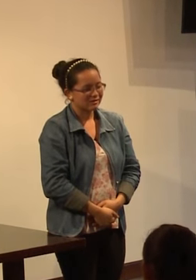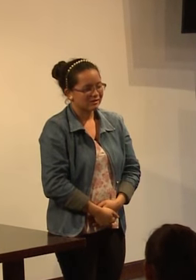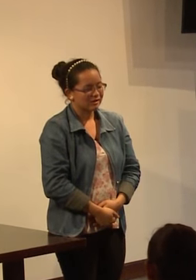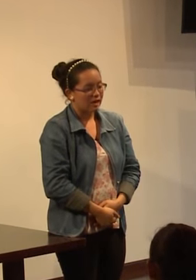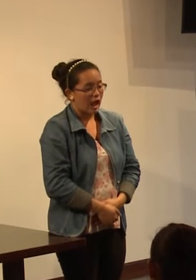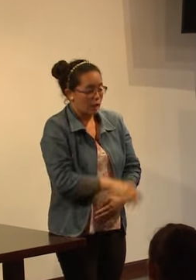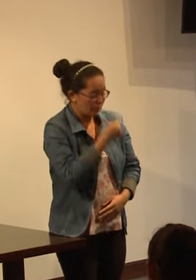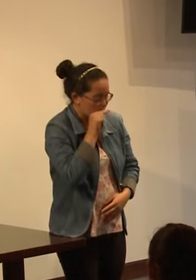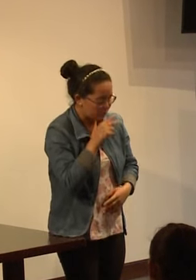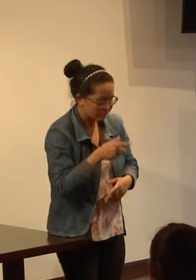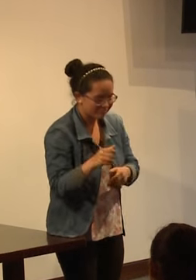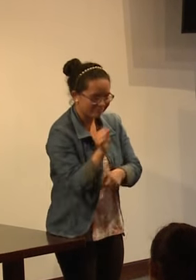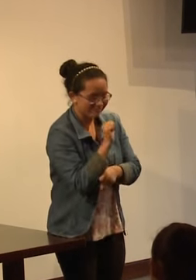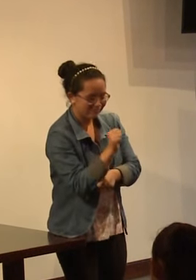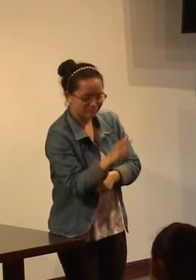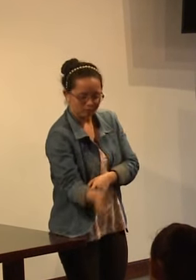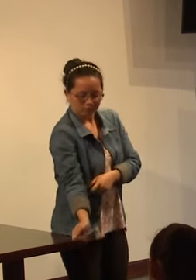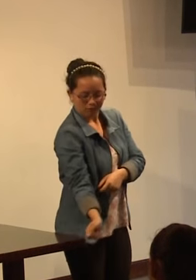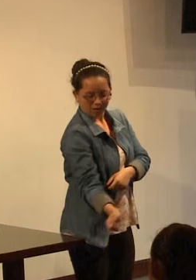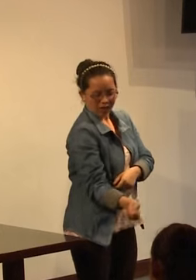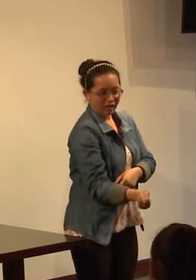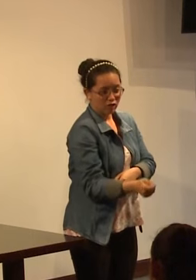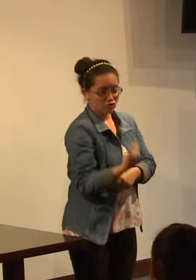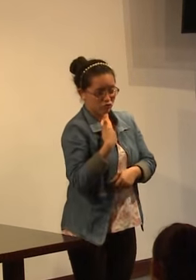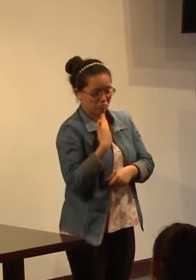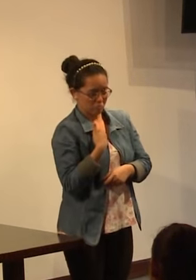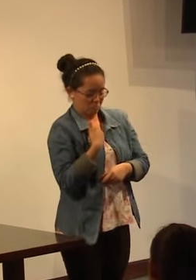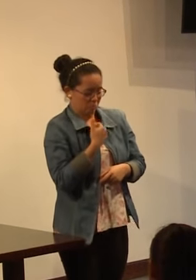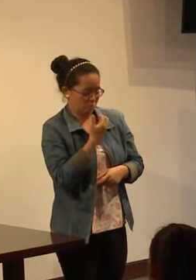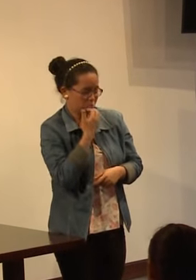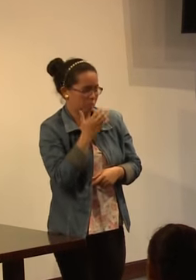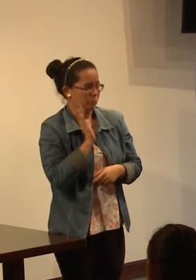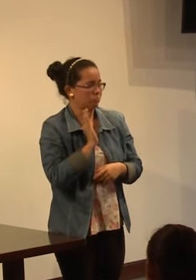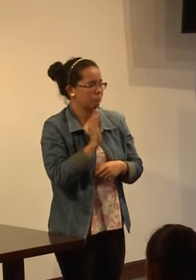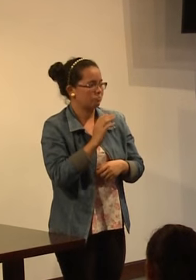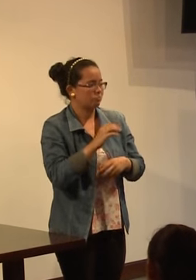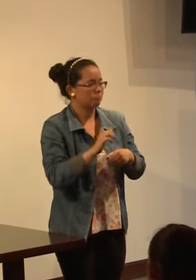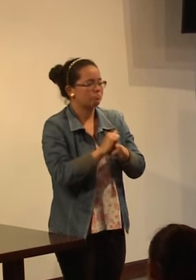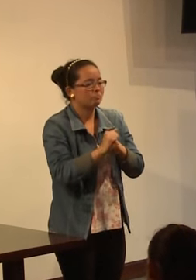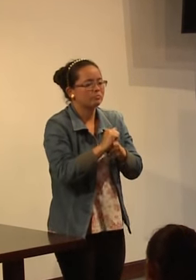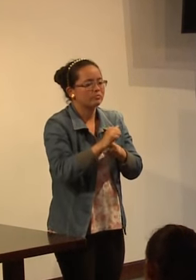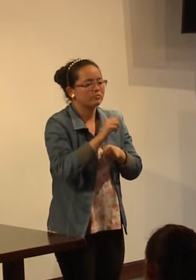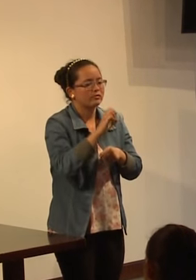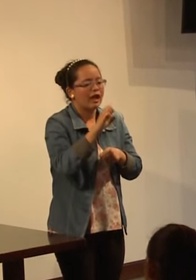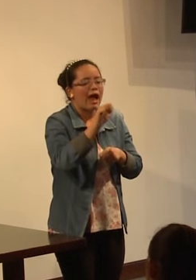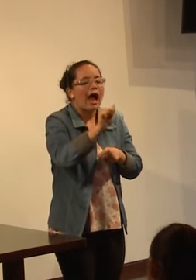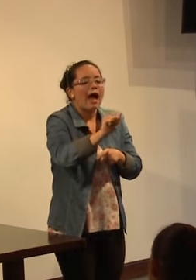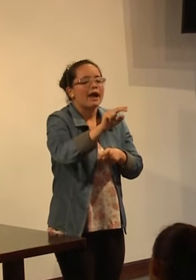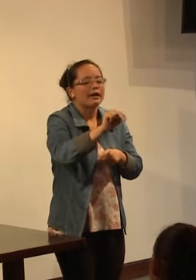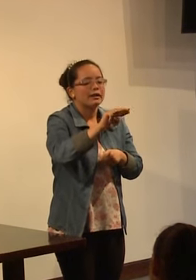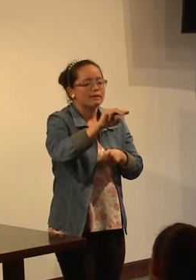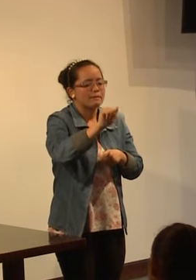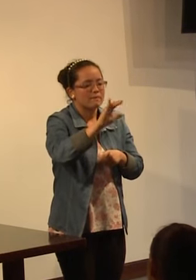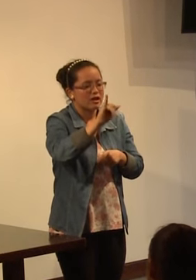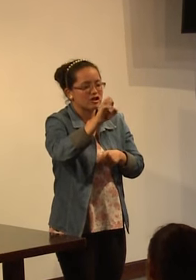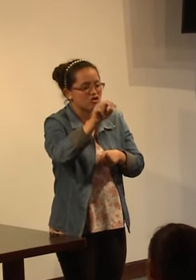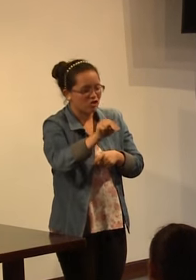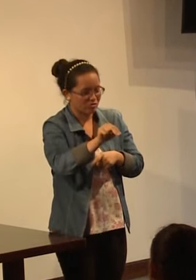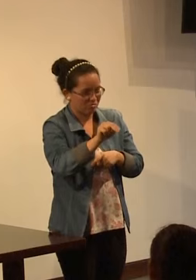Cuando el niño coge el carrito, ¿qué está haciendo? Él dice, voy a hacer un ejercicio de animación referido a la construcción de títeres de... ¿Qué está